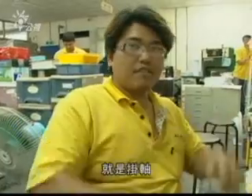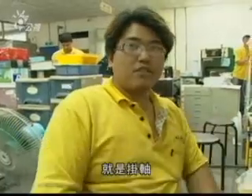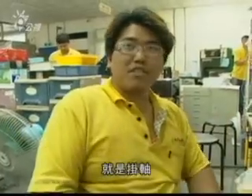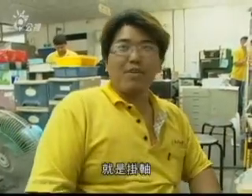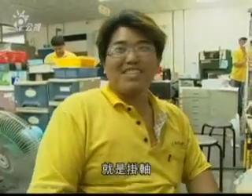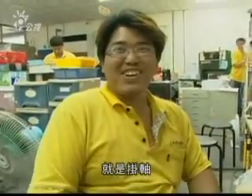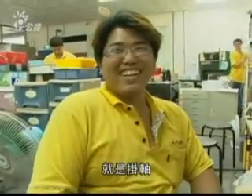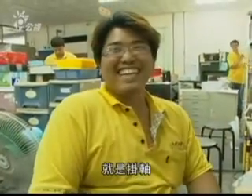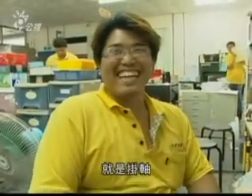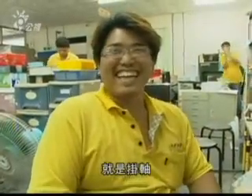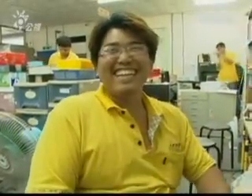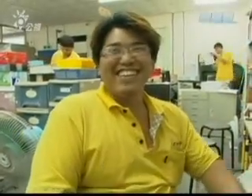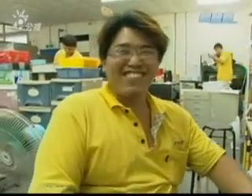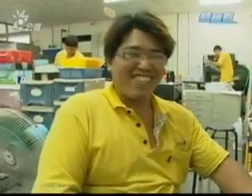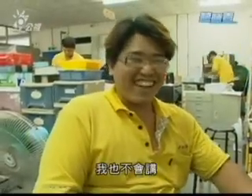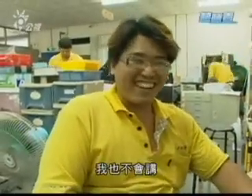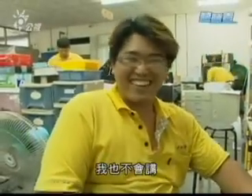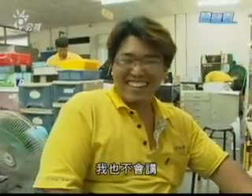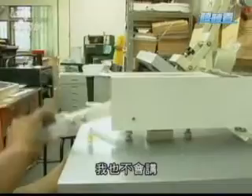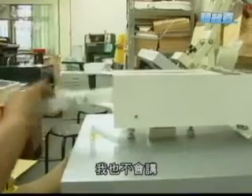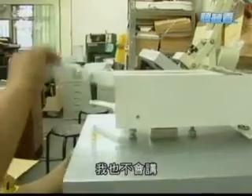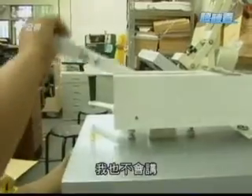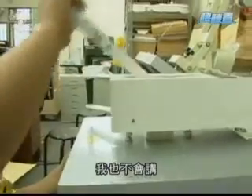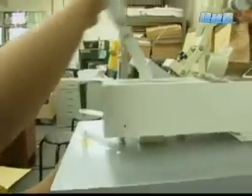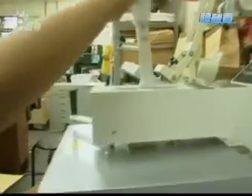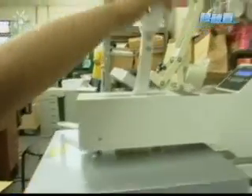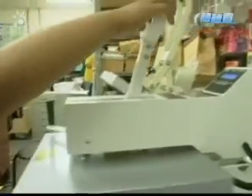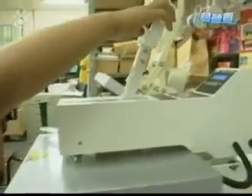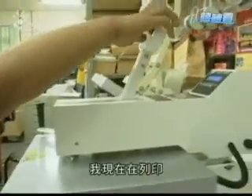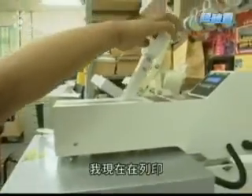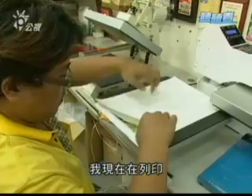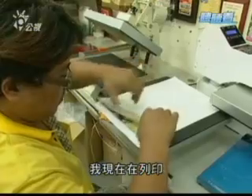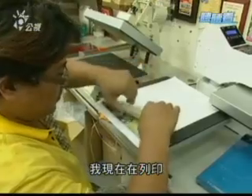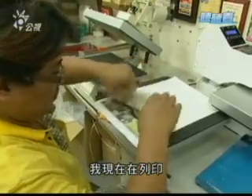就是挂轴。我们不要考，我现在在列印。